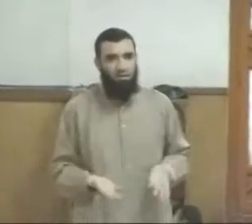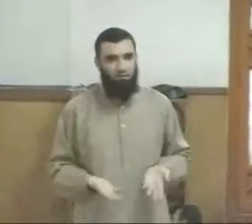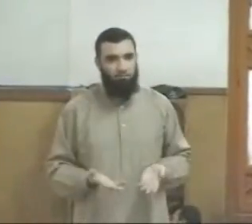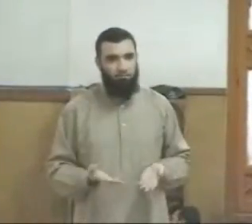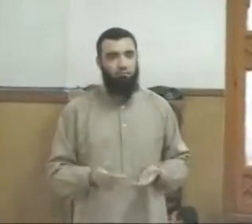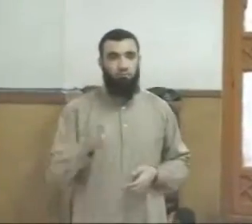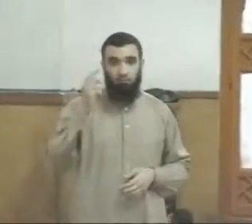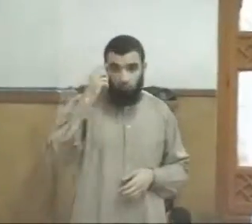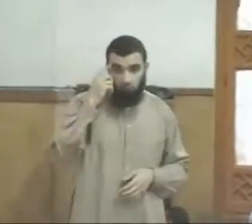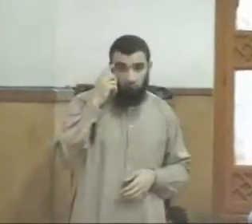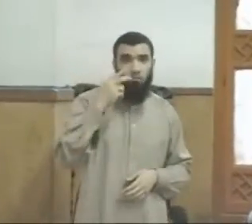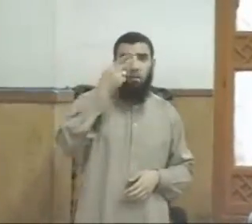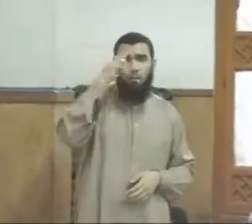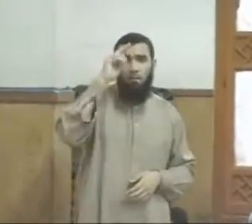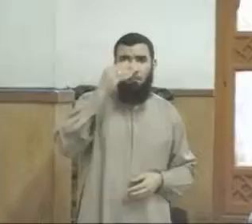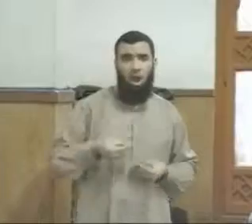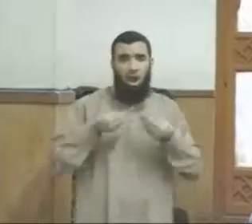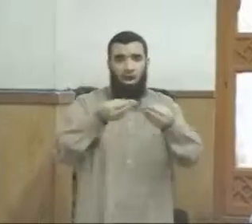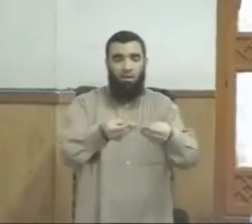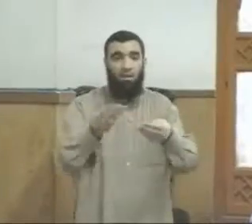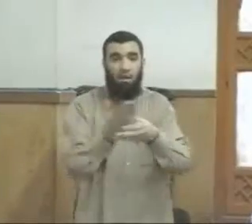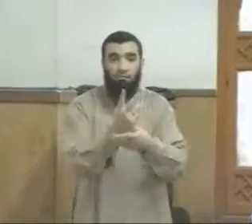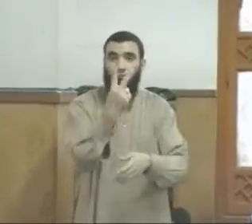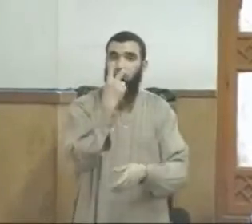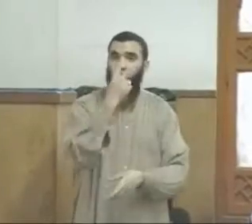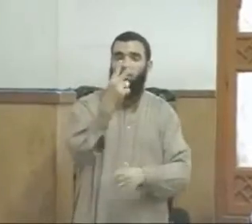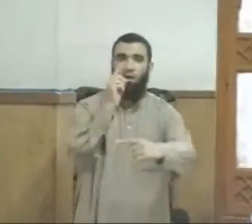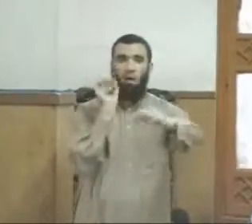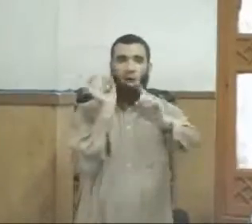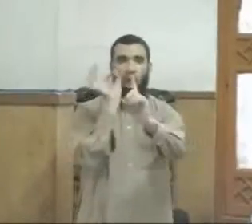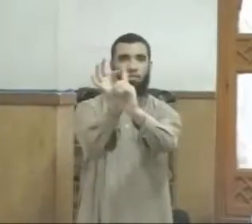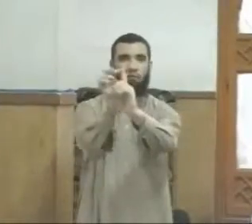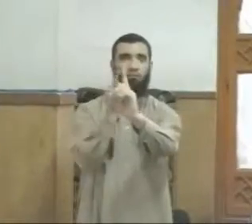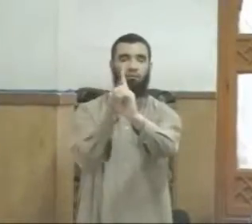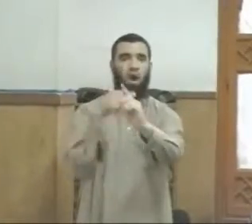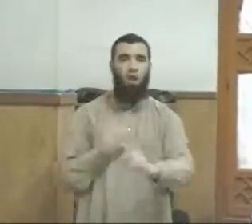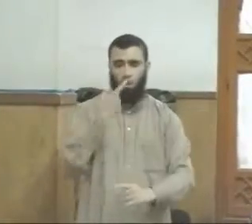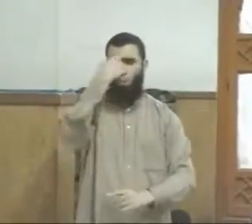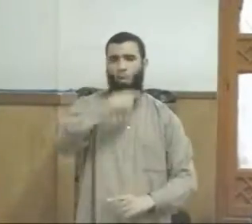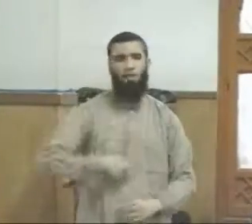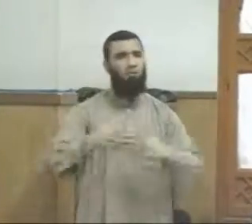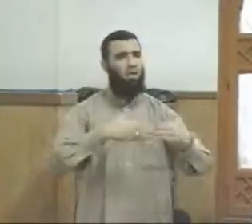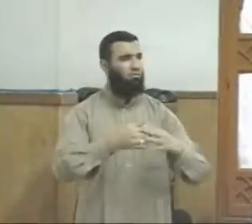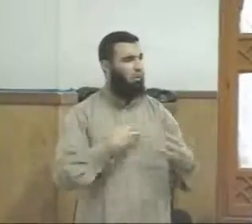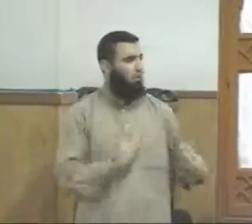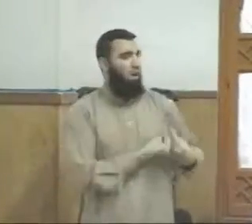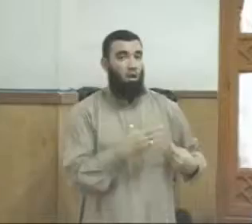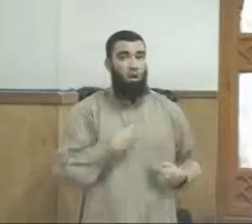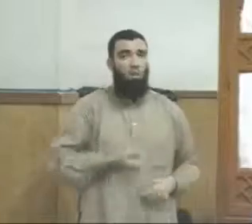وضع هذا المعنى نصف العين أنك وحدك المسؤول أمام الله ولا